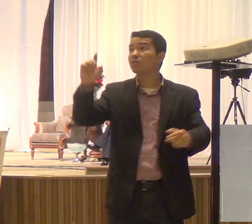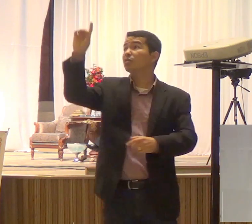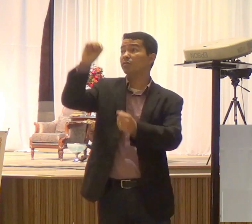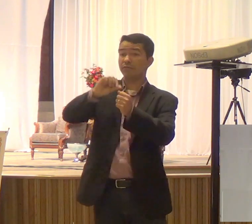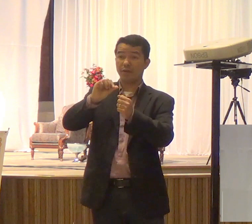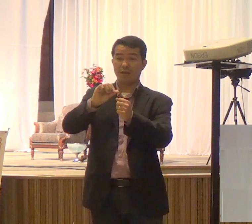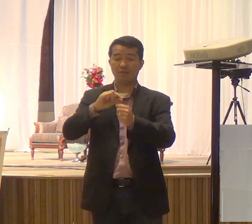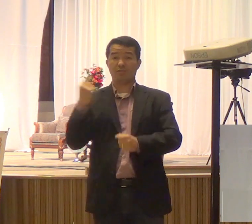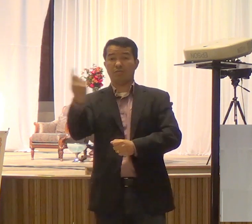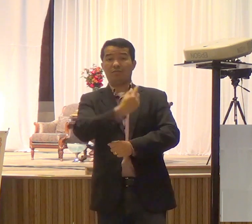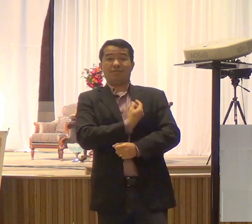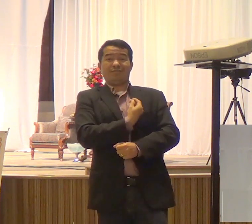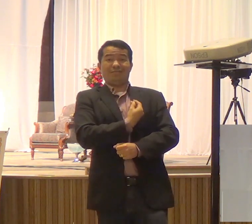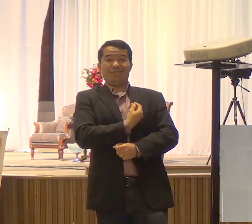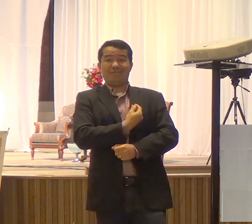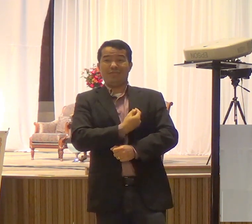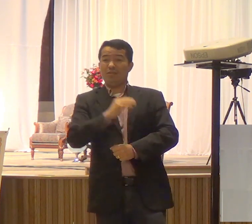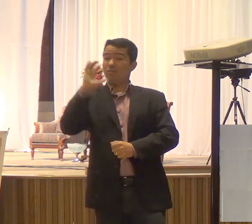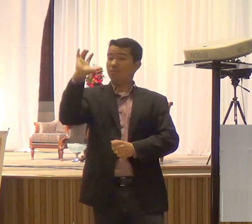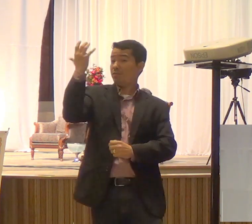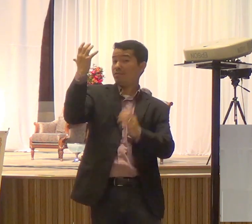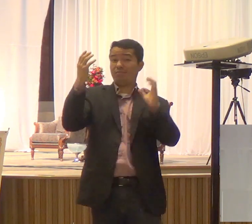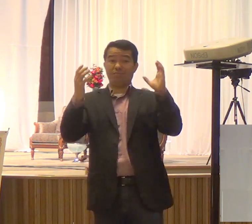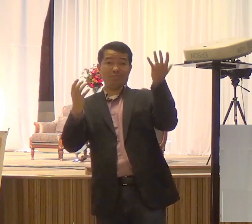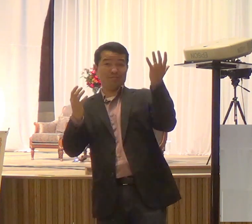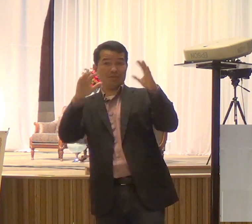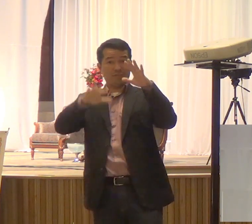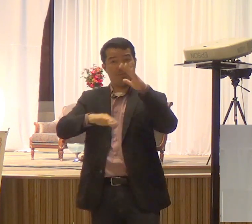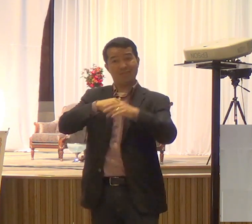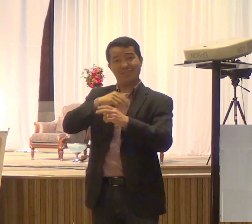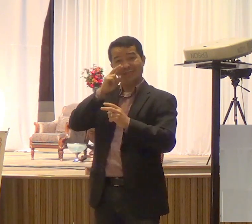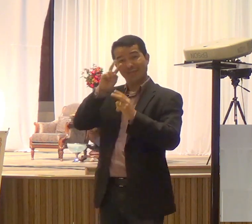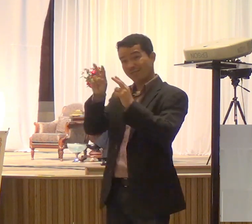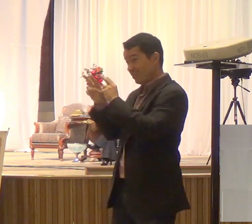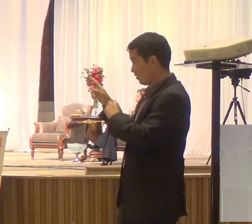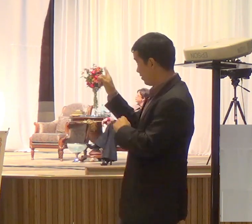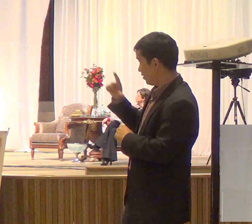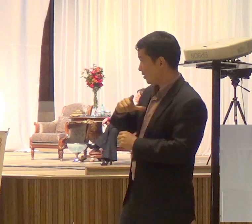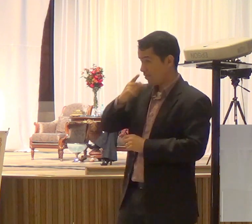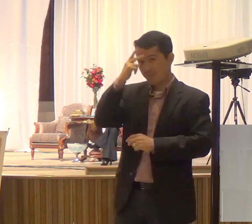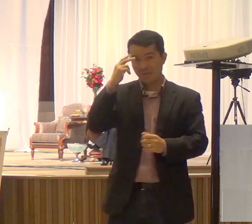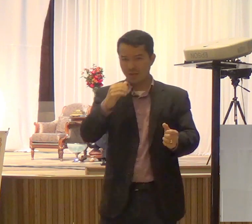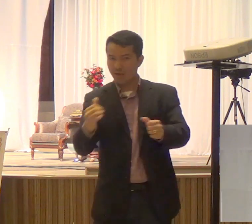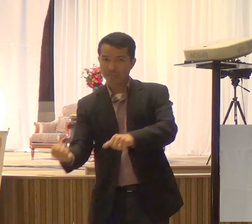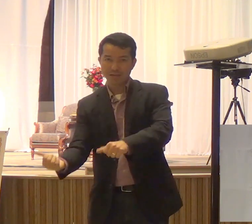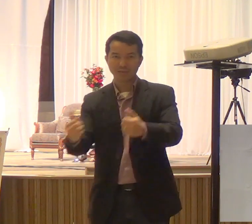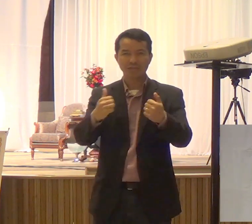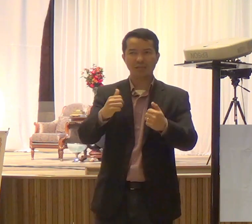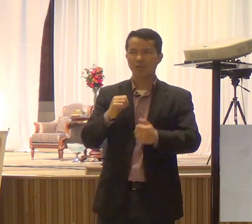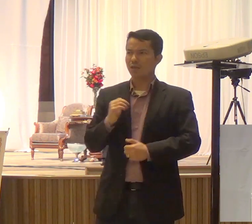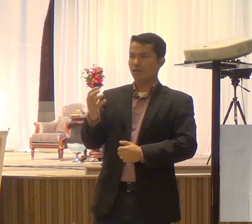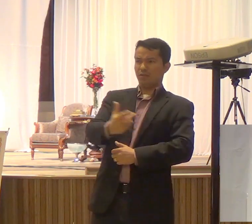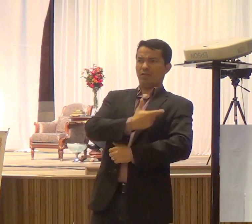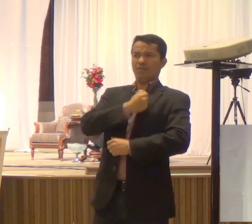frutos que acontecem no ministério, pessoas, quando a gente vê gente sendo batizada aqui atrás, gente que é ganha para